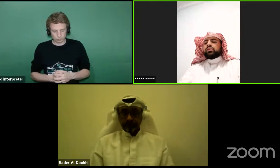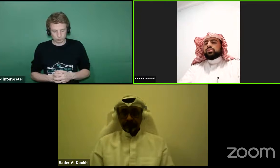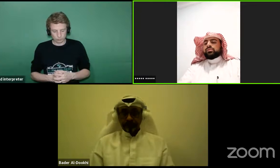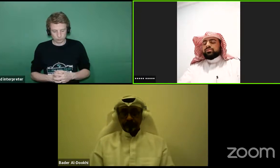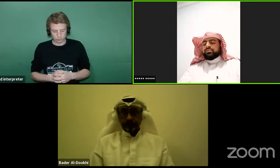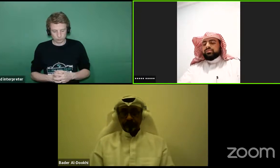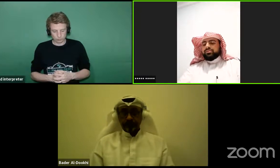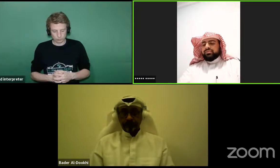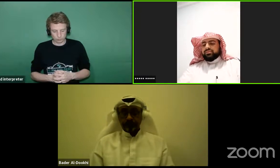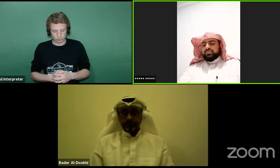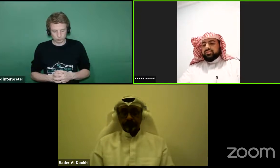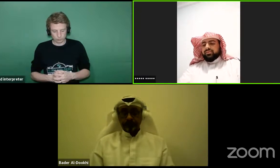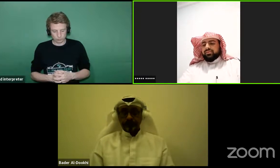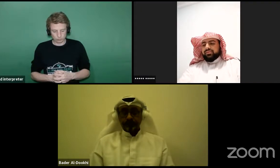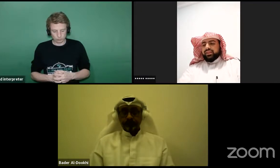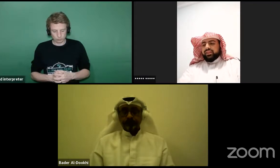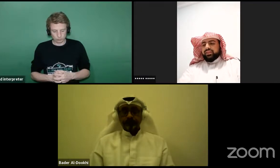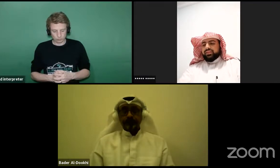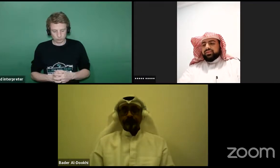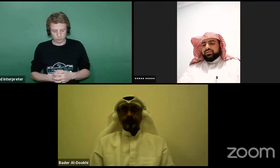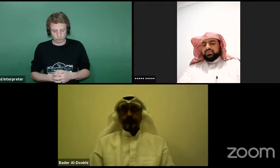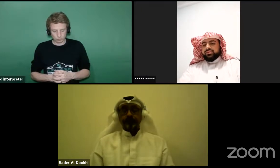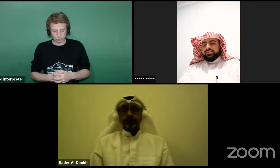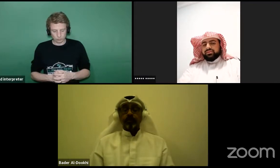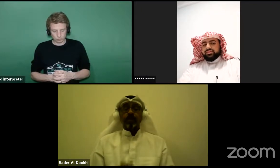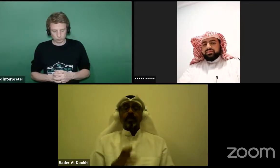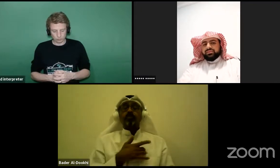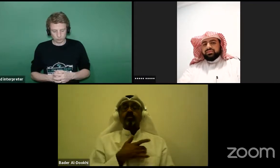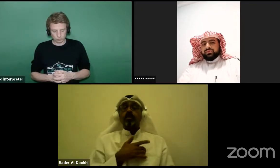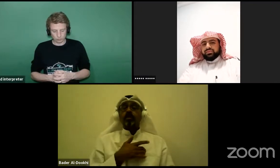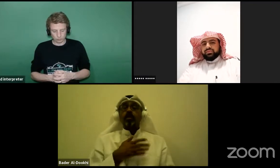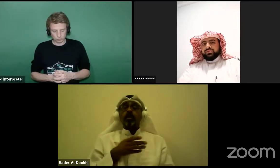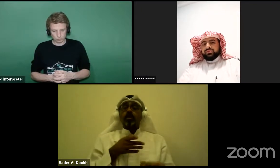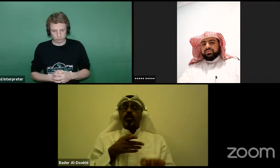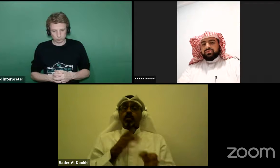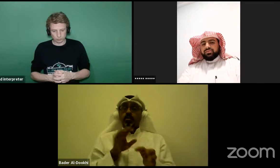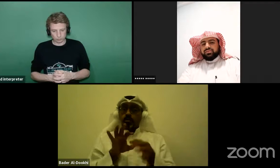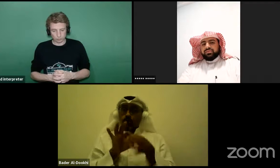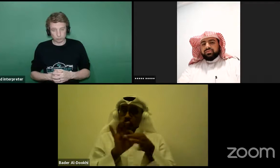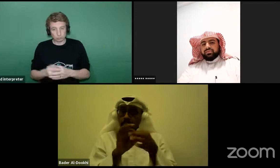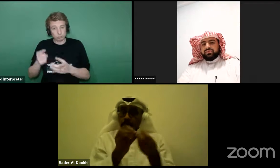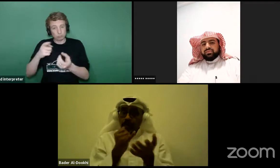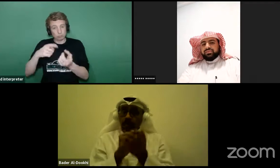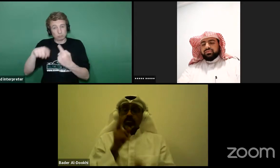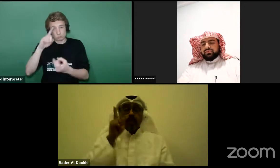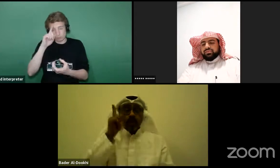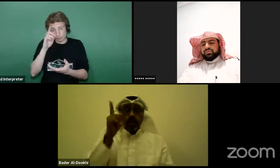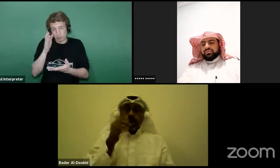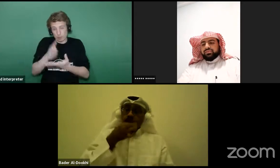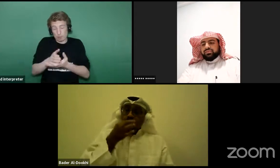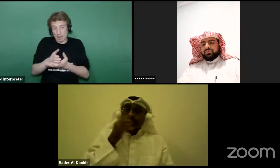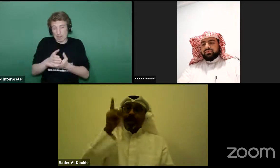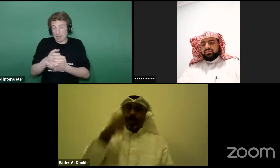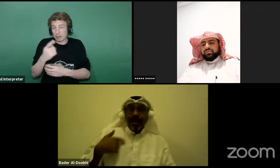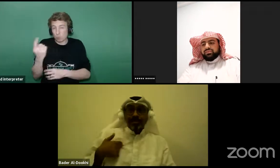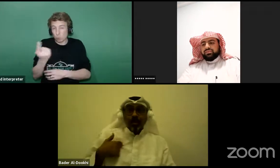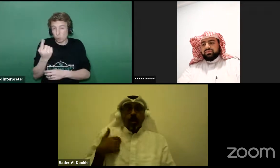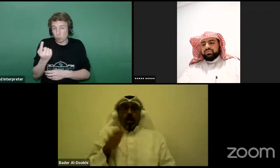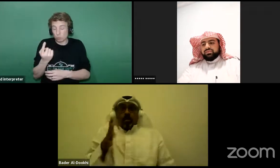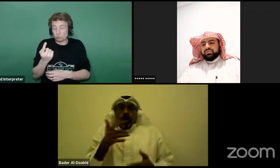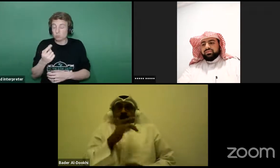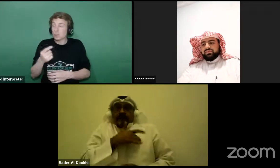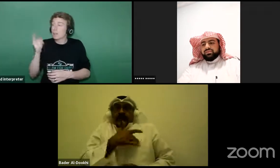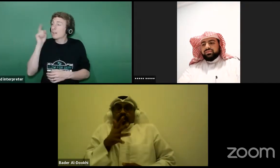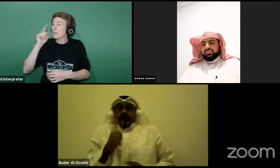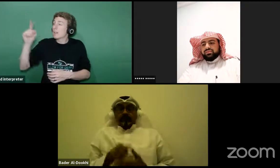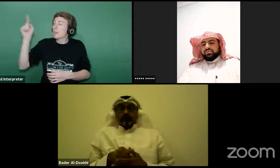يتوكلون. The believers are only those who, when Allah is mentioned, feel a fear in their hearts,